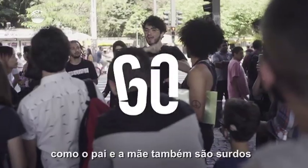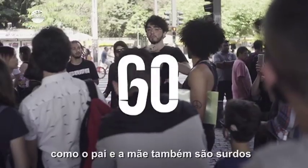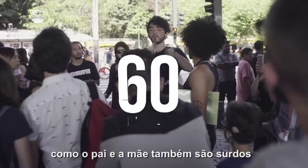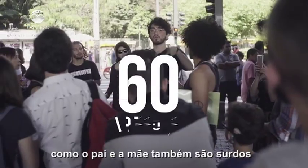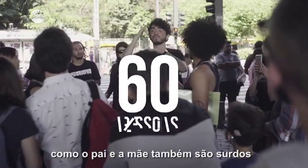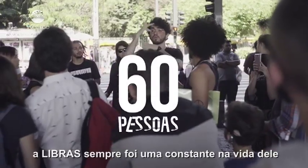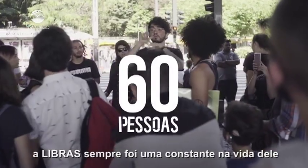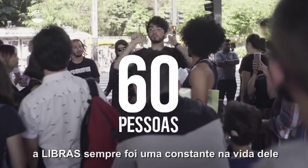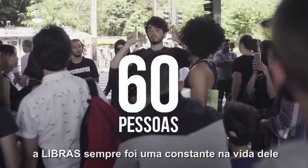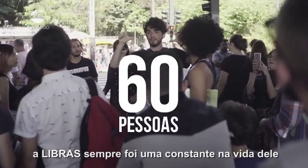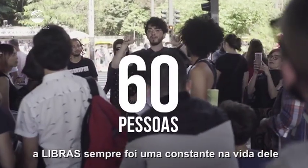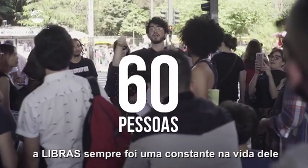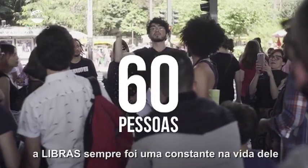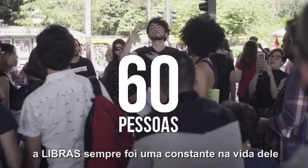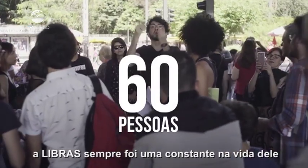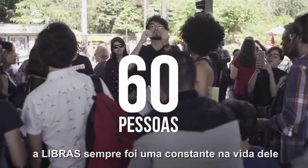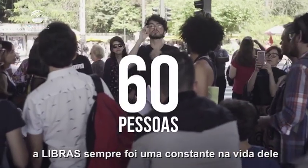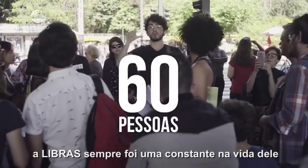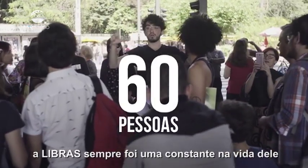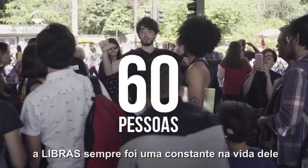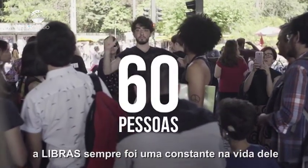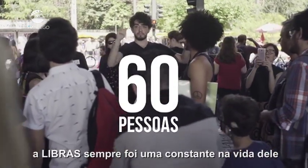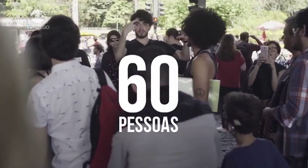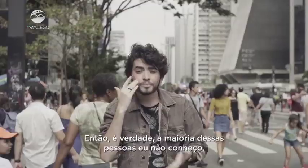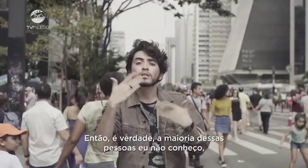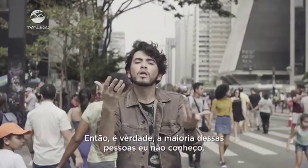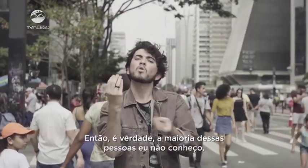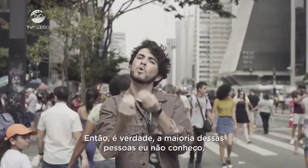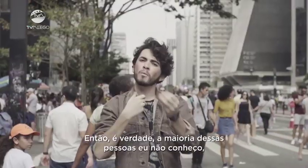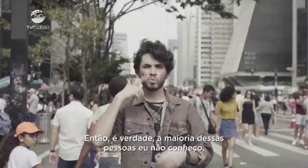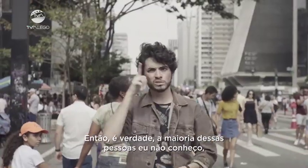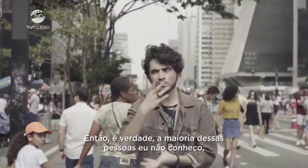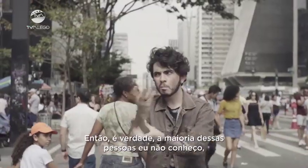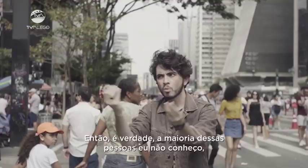surdos, a Libras sempre foi uma constante na vida dele.